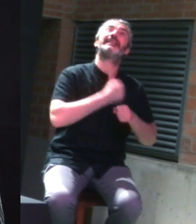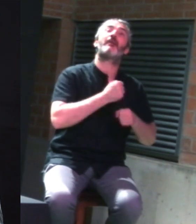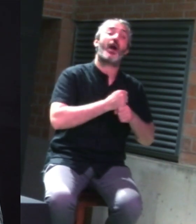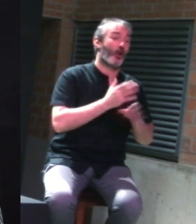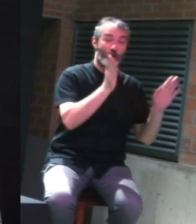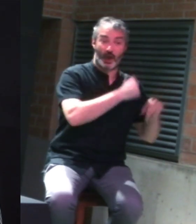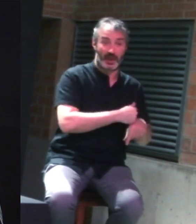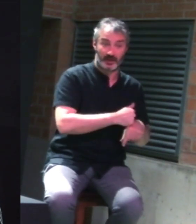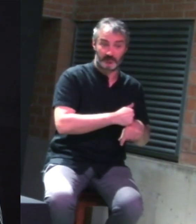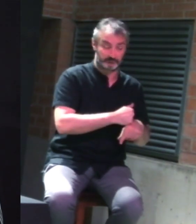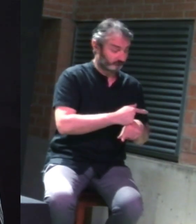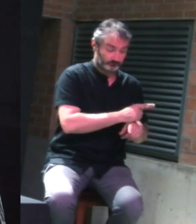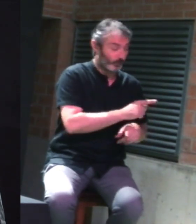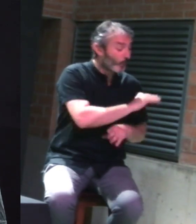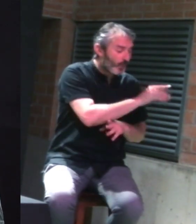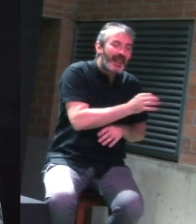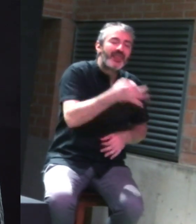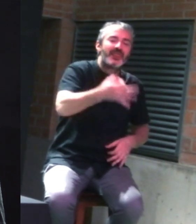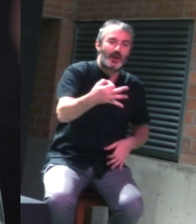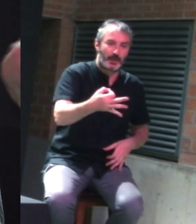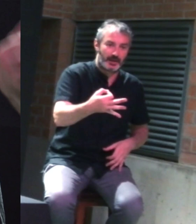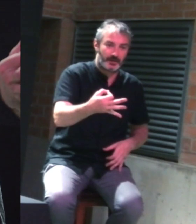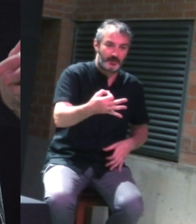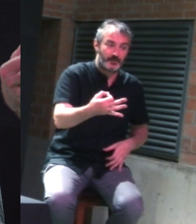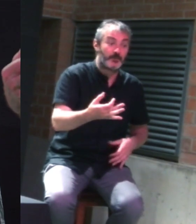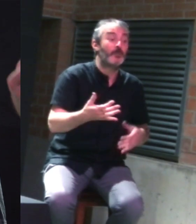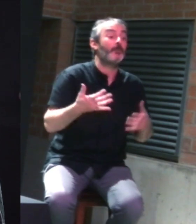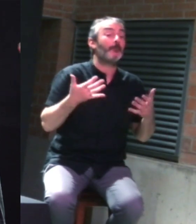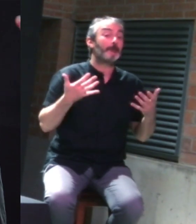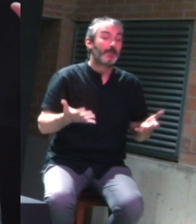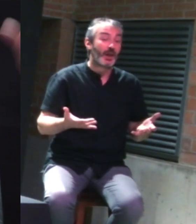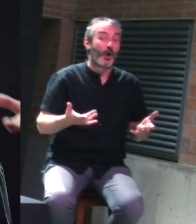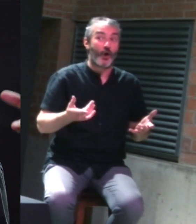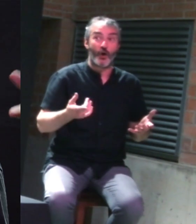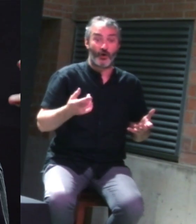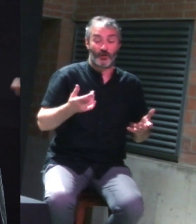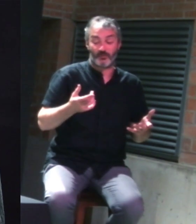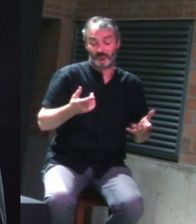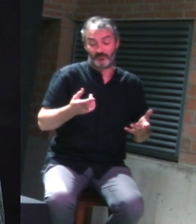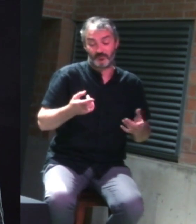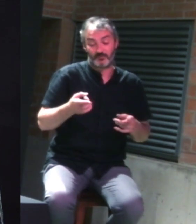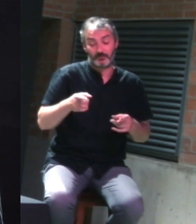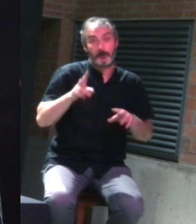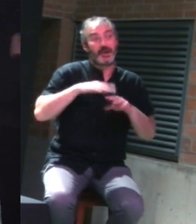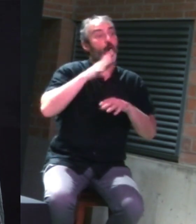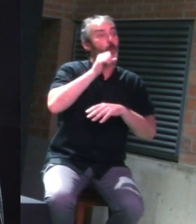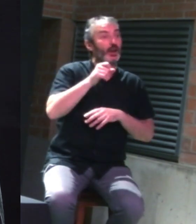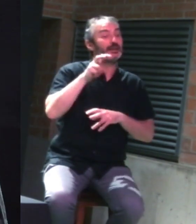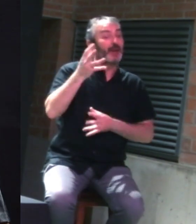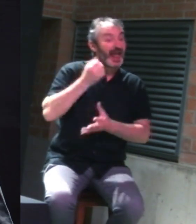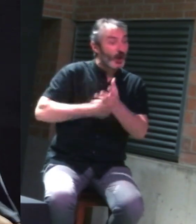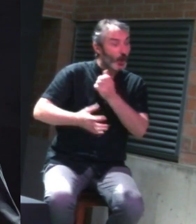valorado como tal, aunque para el sistema económico fueran algo fundamental, eran un elemento